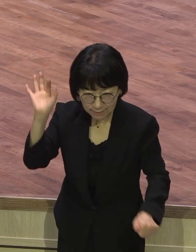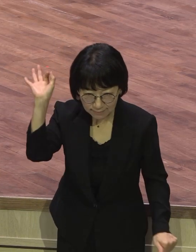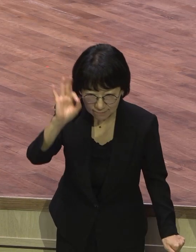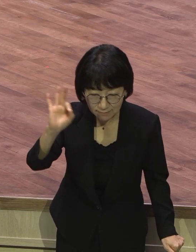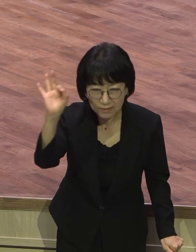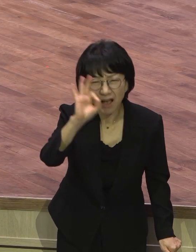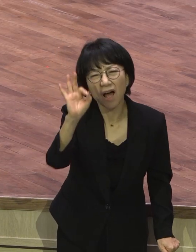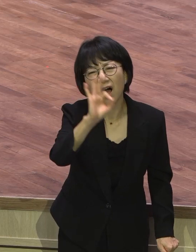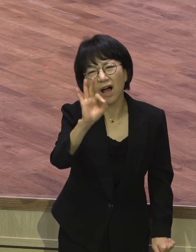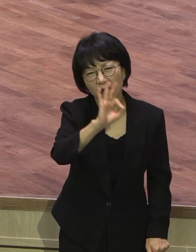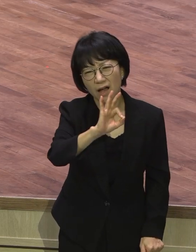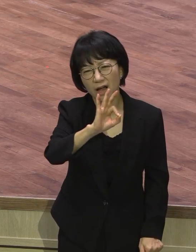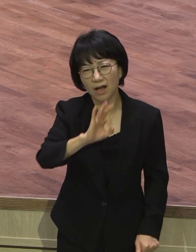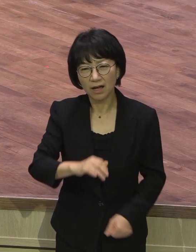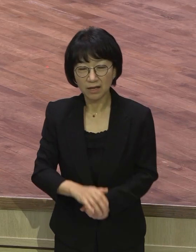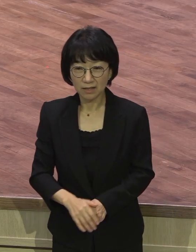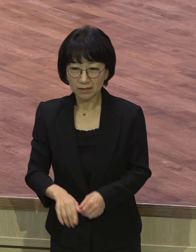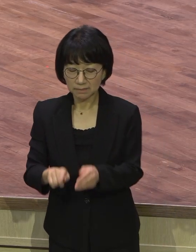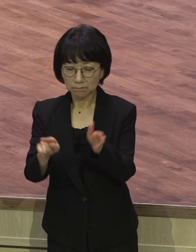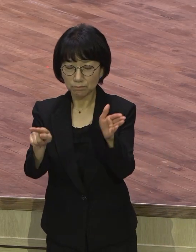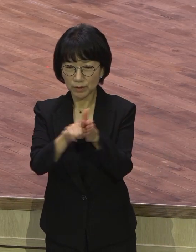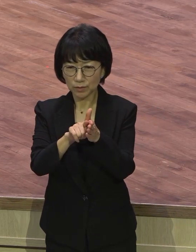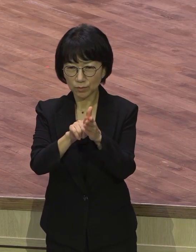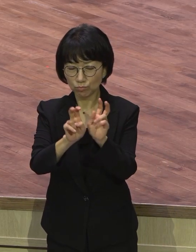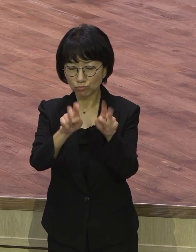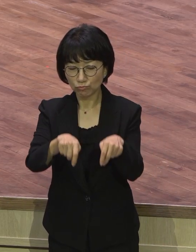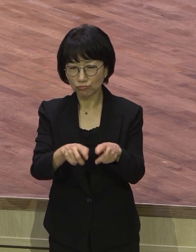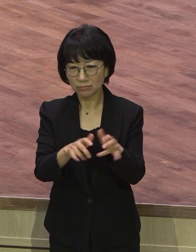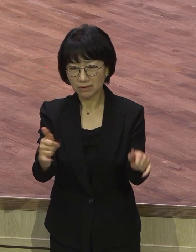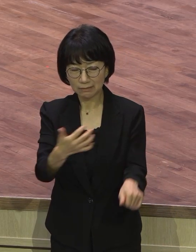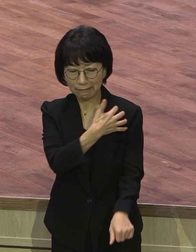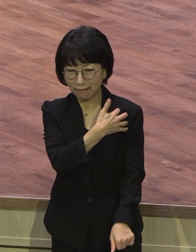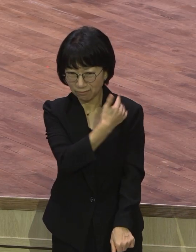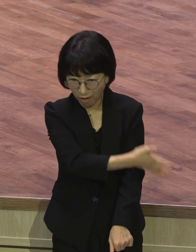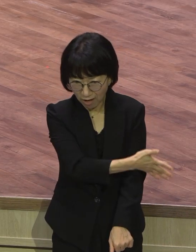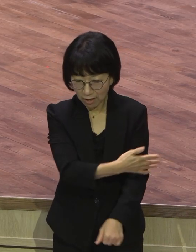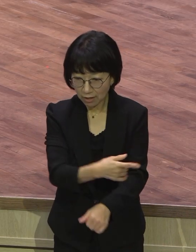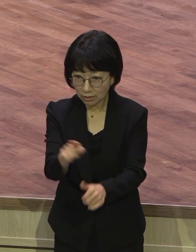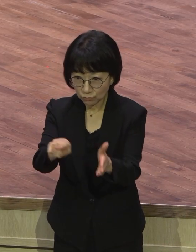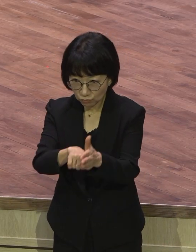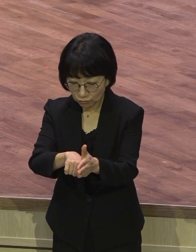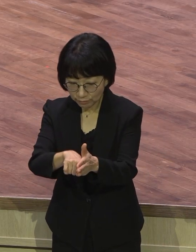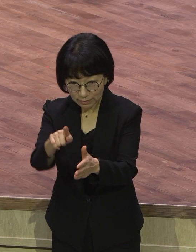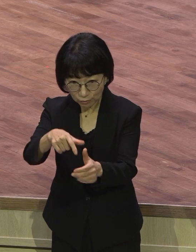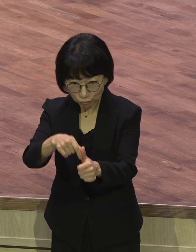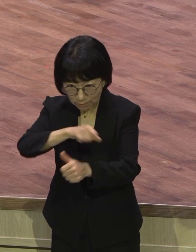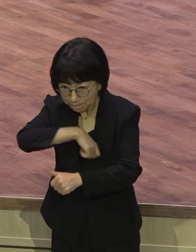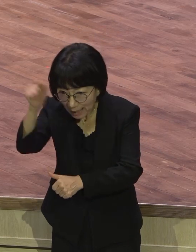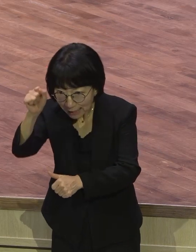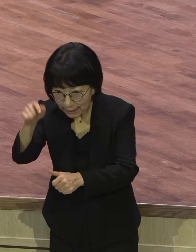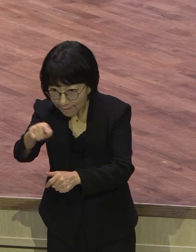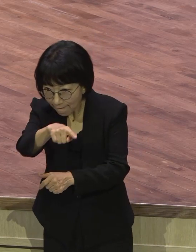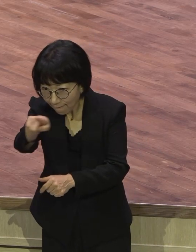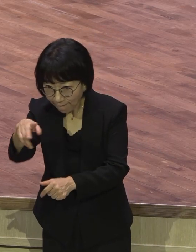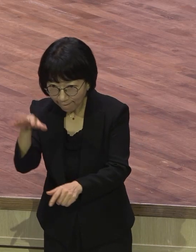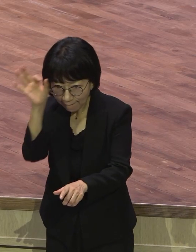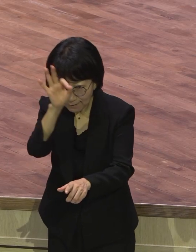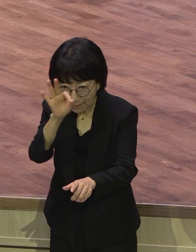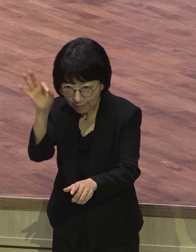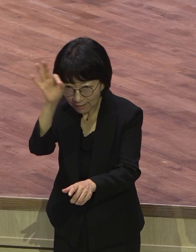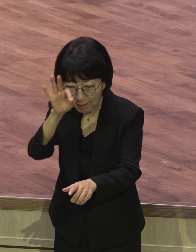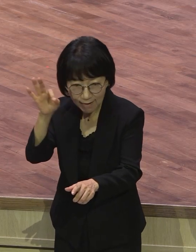어쩌면 불신자보다 구원받은 자를 더 그렇게 공격을 하게 돼 있습니다. 지금